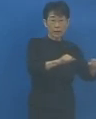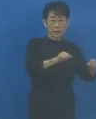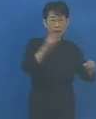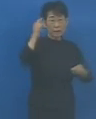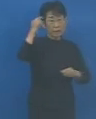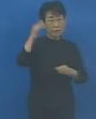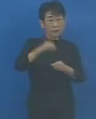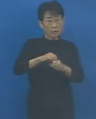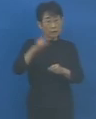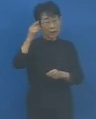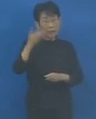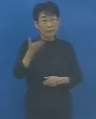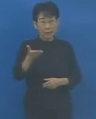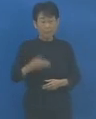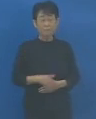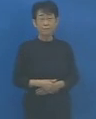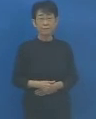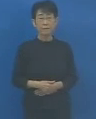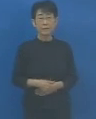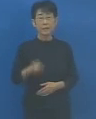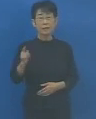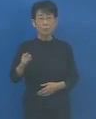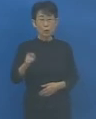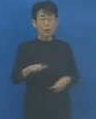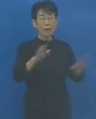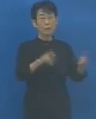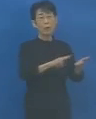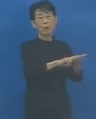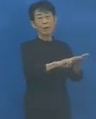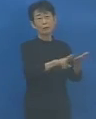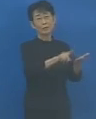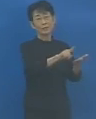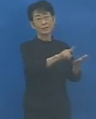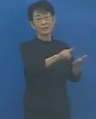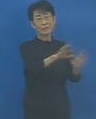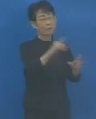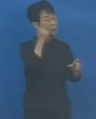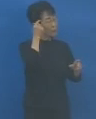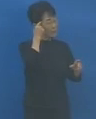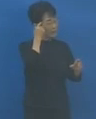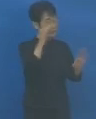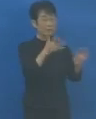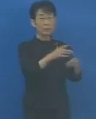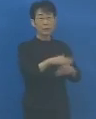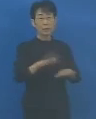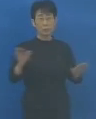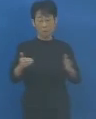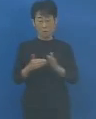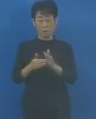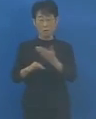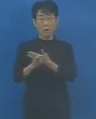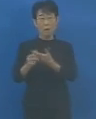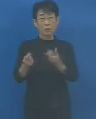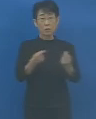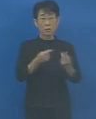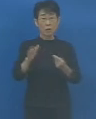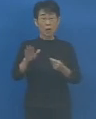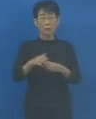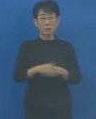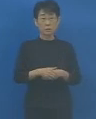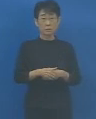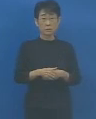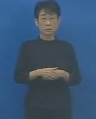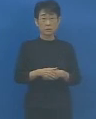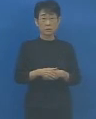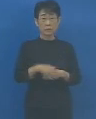お願いします。 まあ、その辺はあの全く白紙であります。あのこれまでもいろんな例がありまして、例えばあの